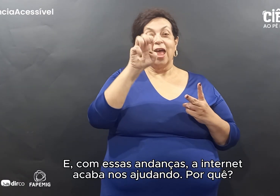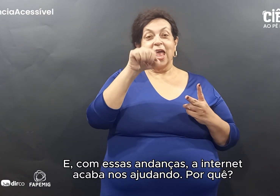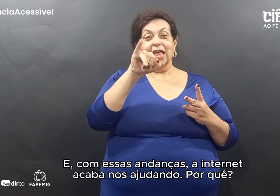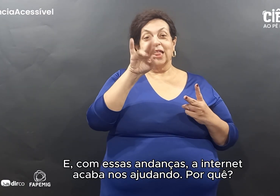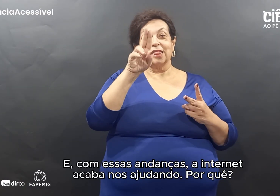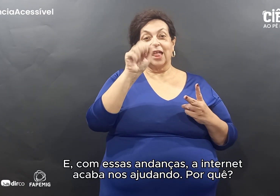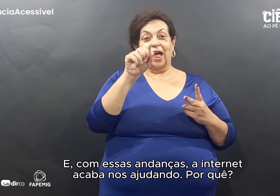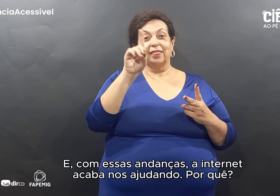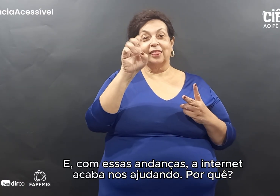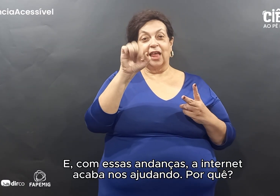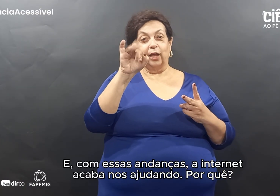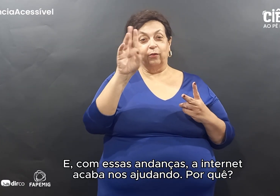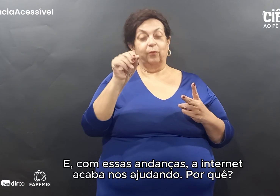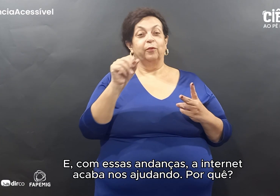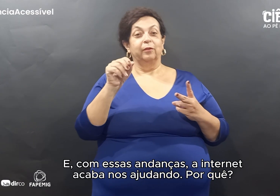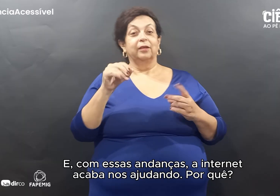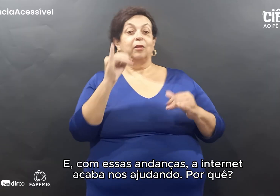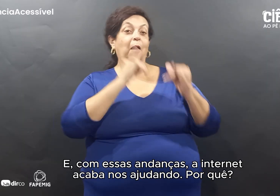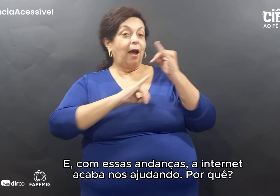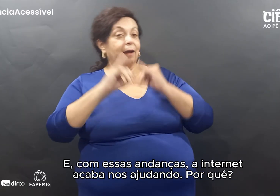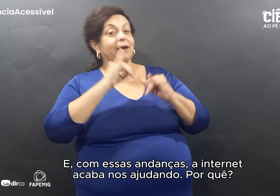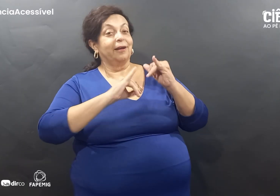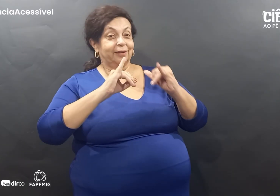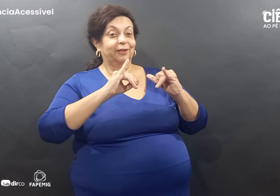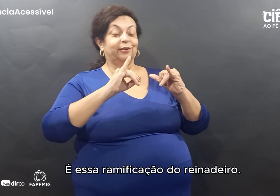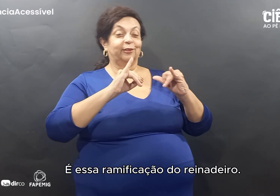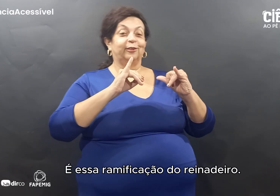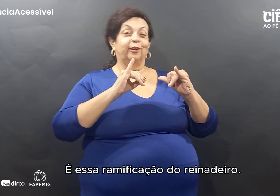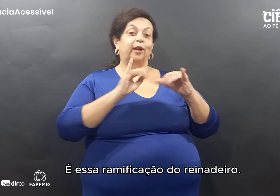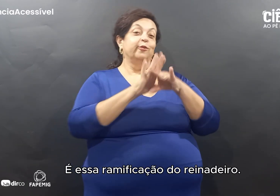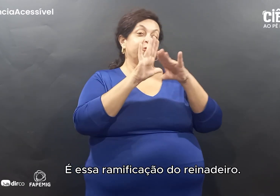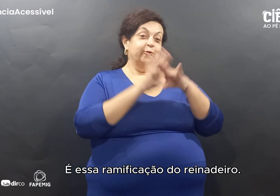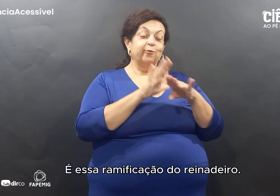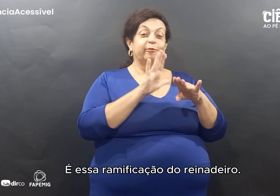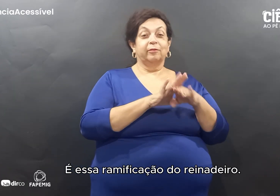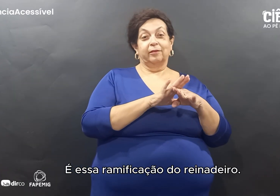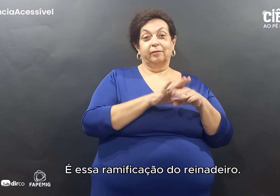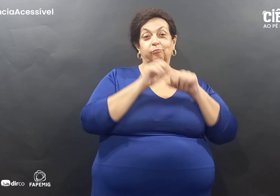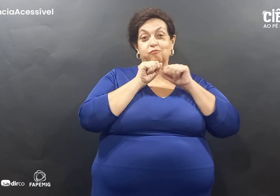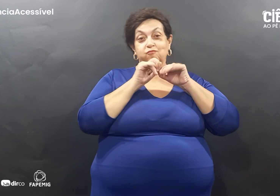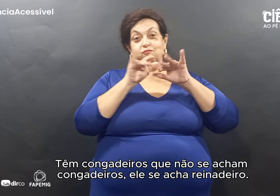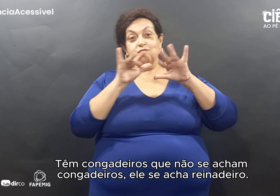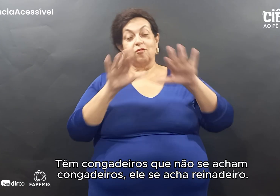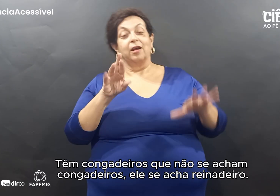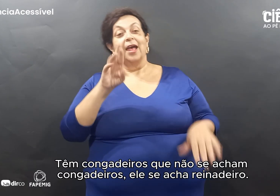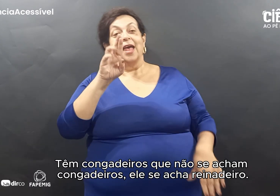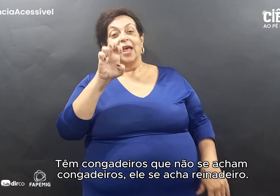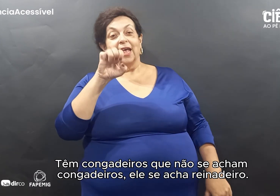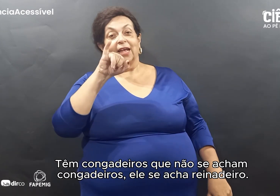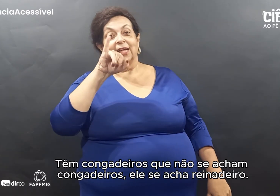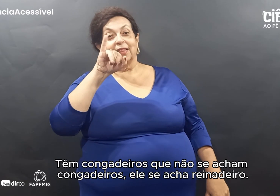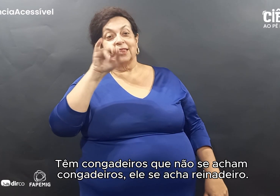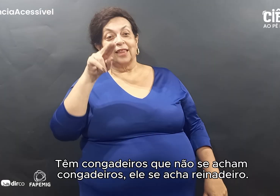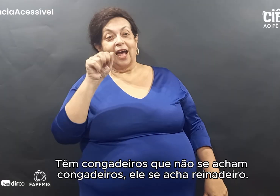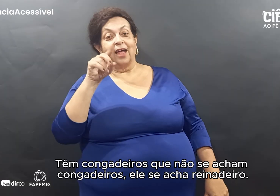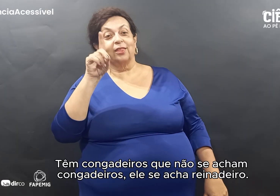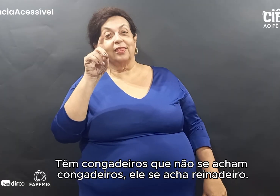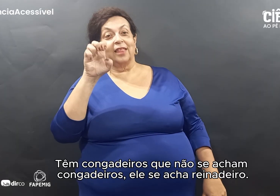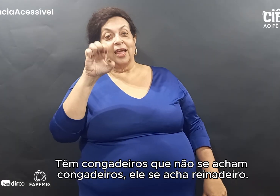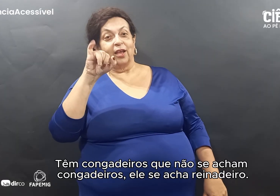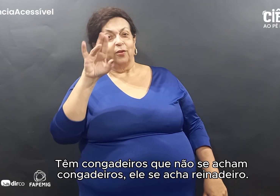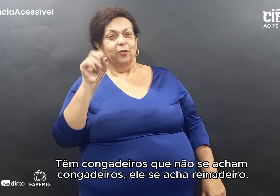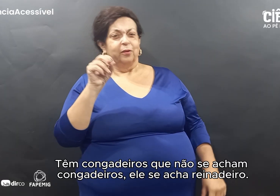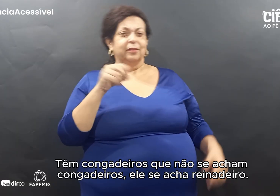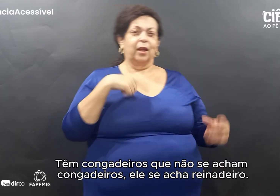essas andanças, a internet acaba nos ajudando, porque é essa ramificação do reinadeiro. Tem congadeiros que não se